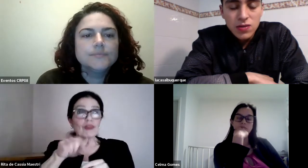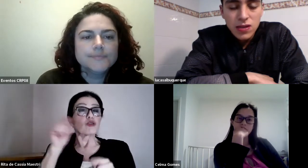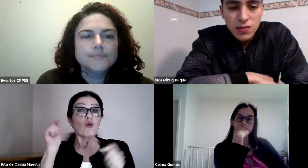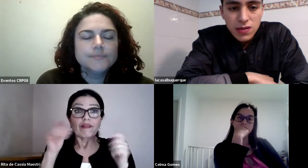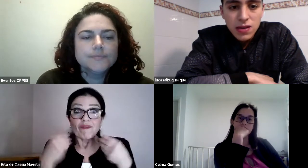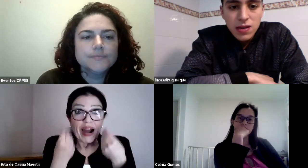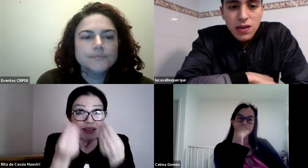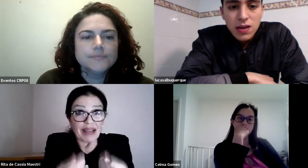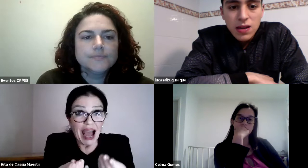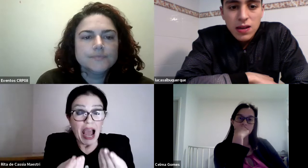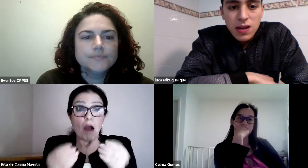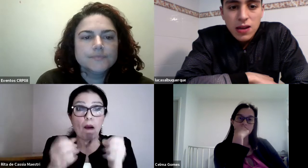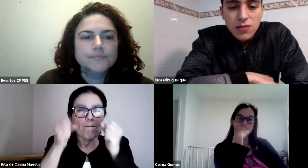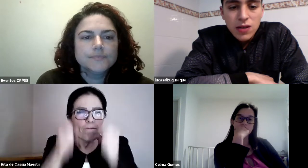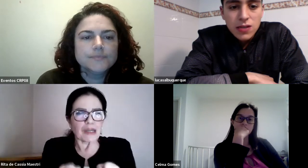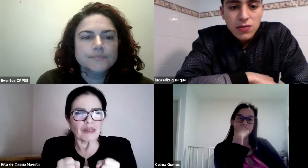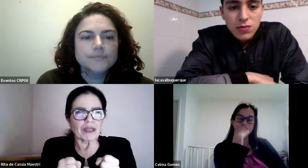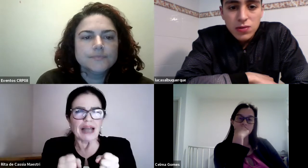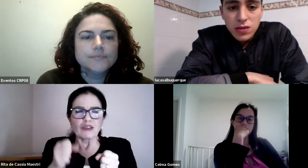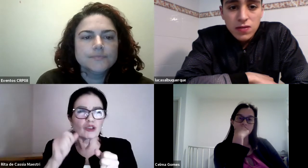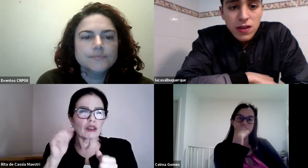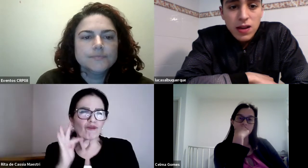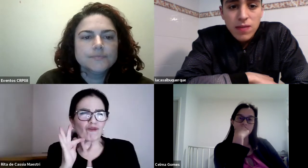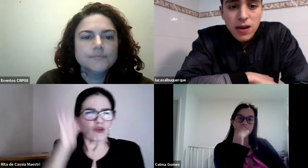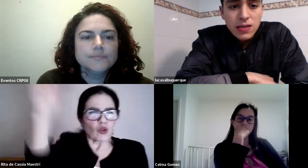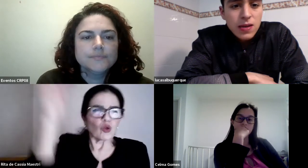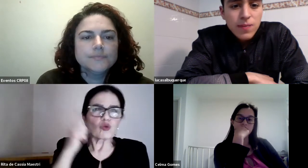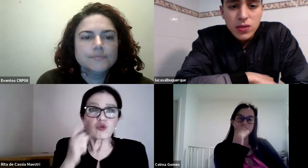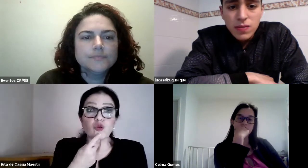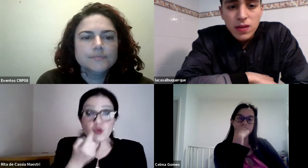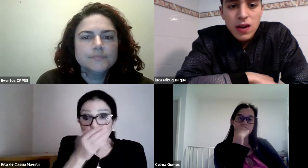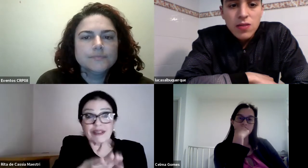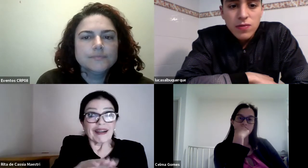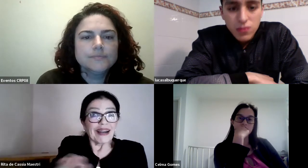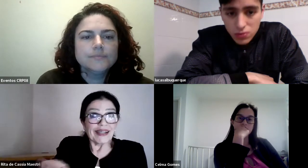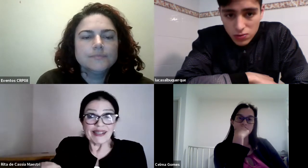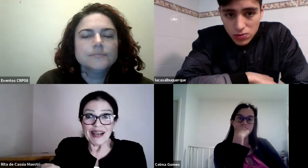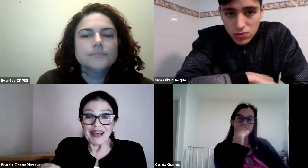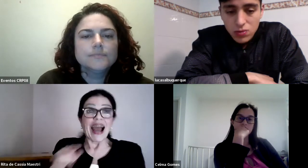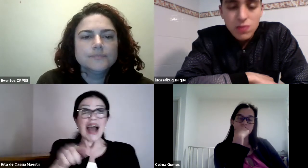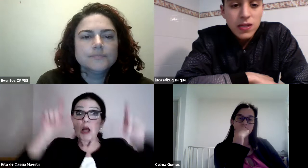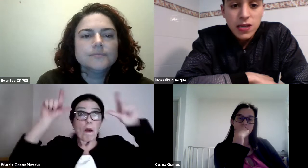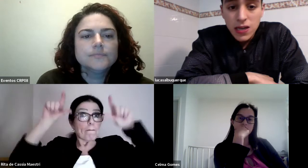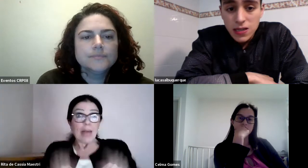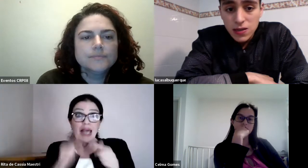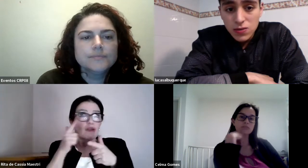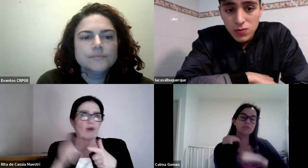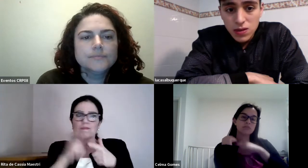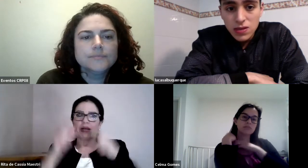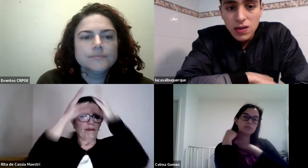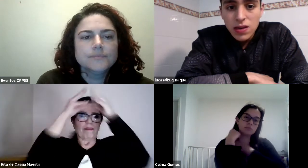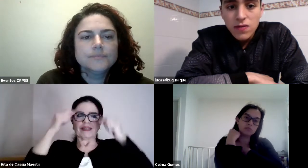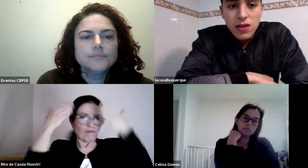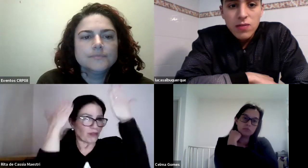as duas línguas na educação do surdo. Isso vai dar mais possibilidade para o futuro do surdo, para as crianças